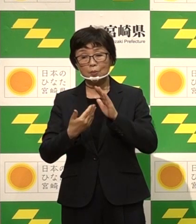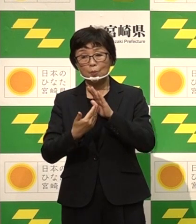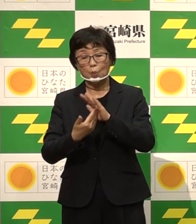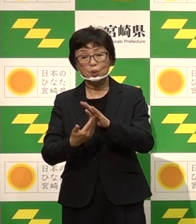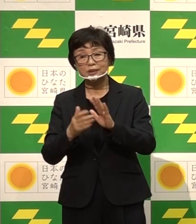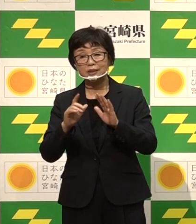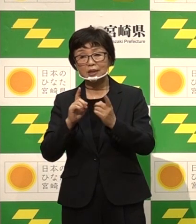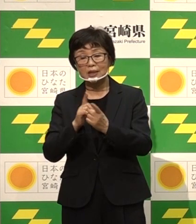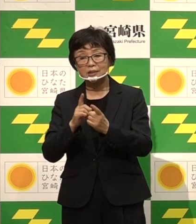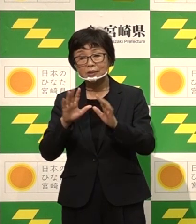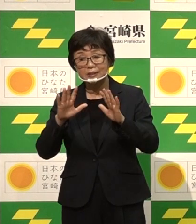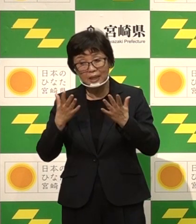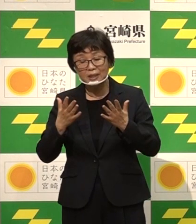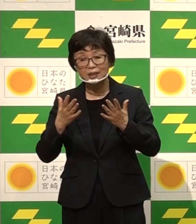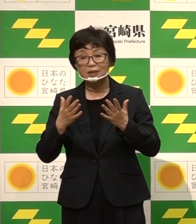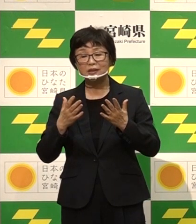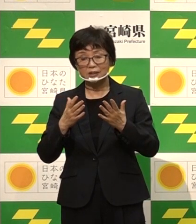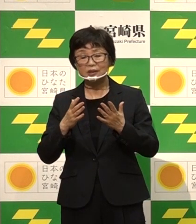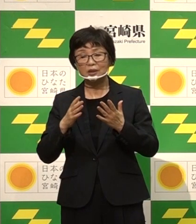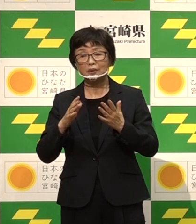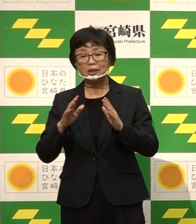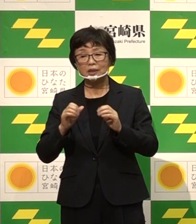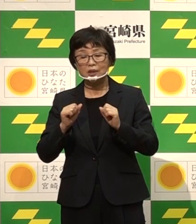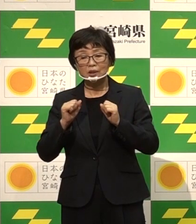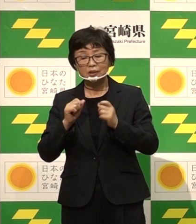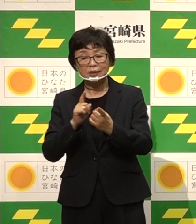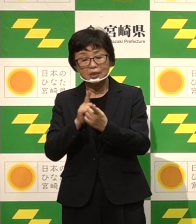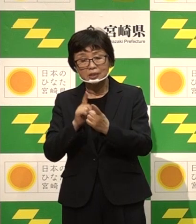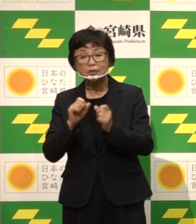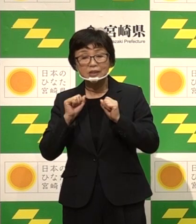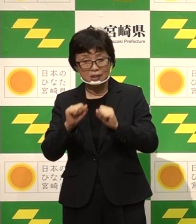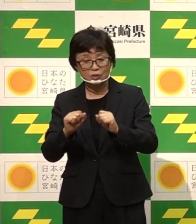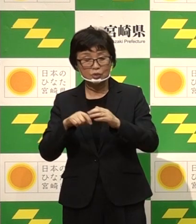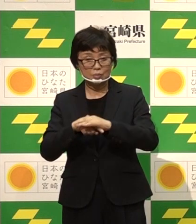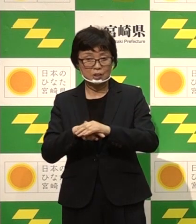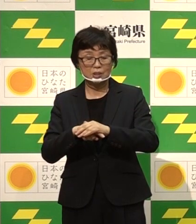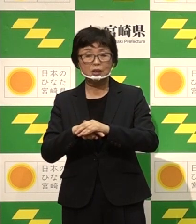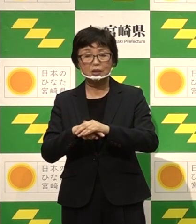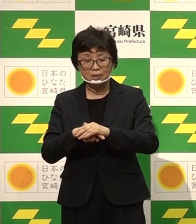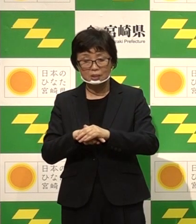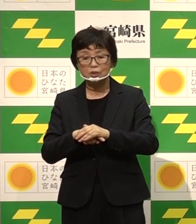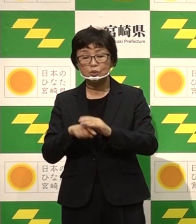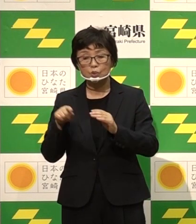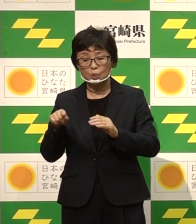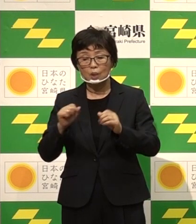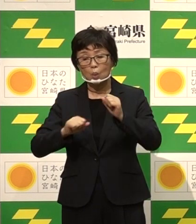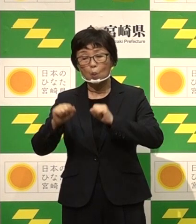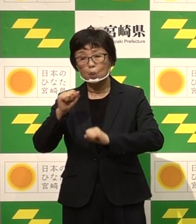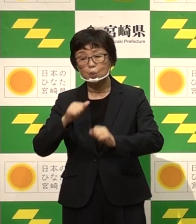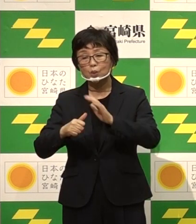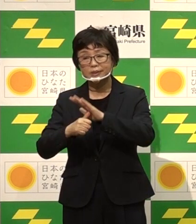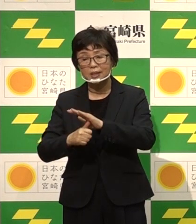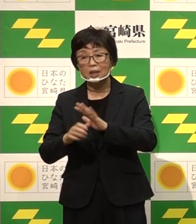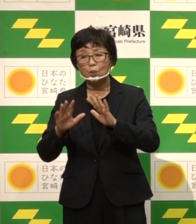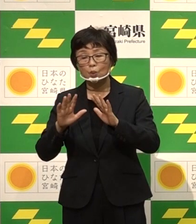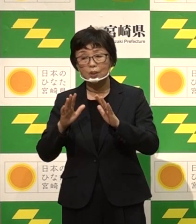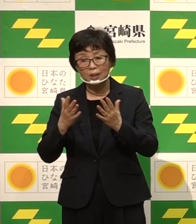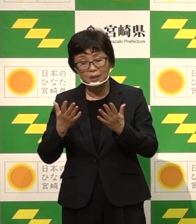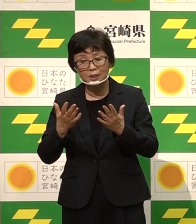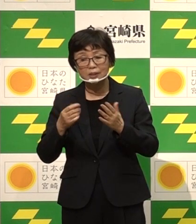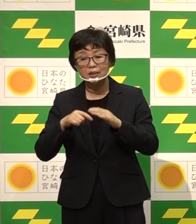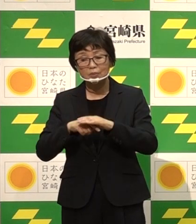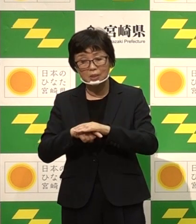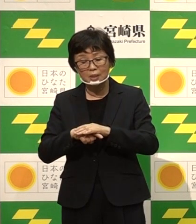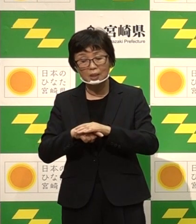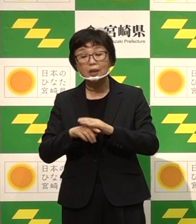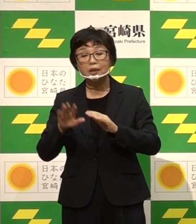ための対策を行っていないわけではないんですね。そこが行動制限を行わないというのが、